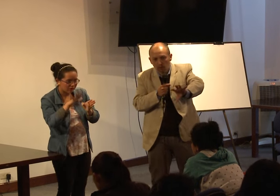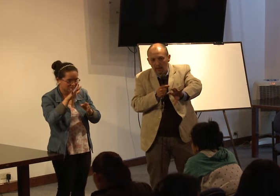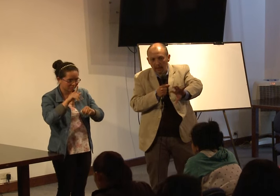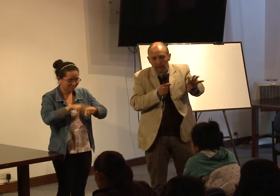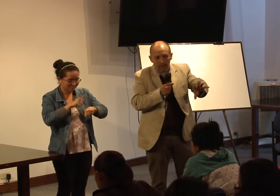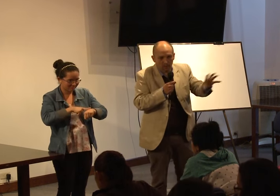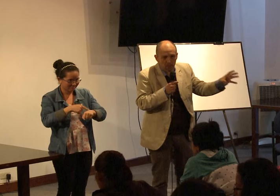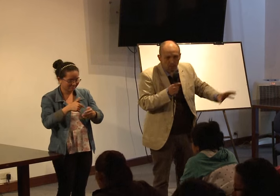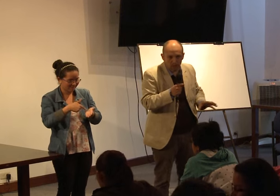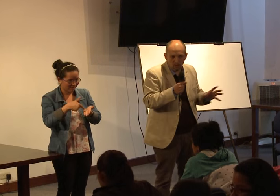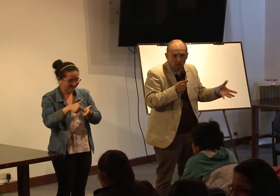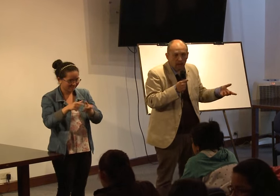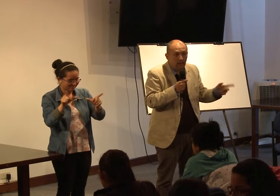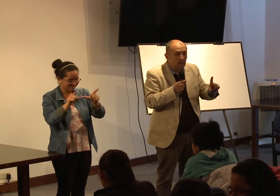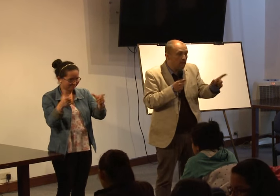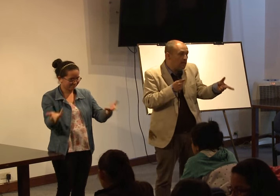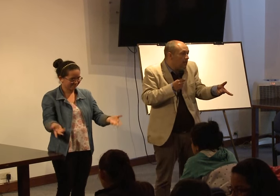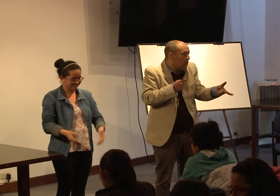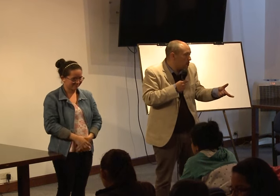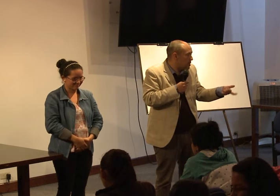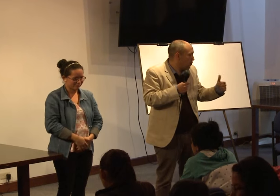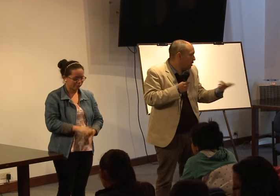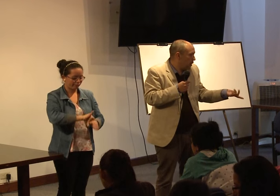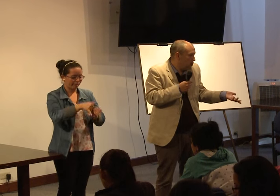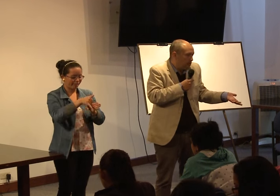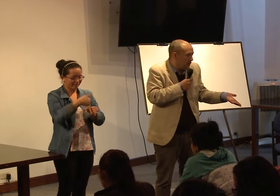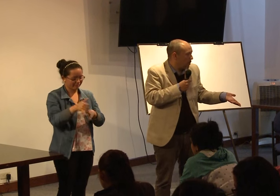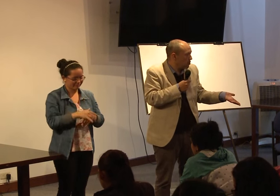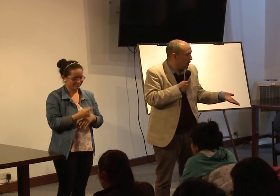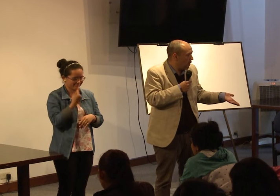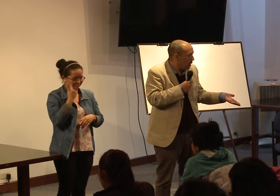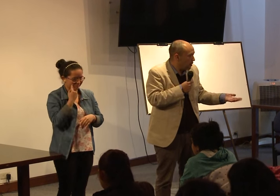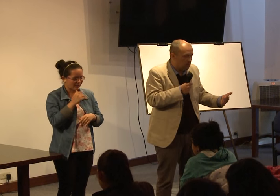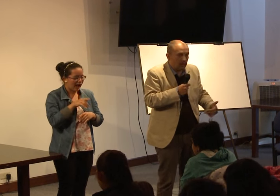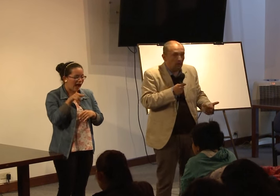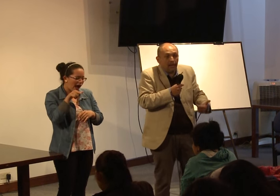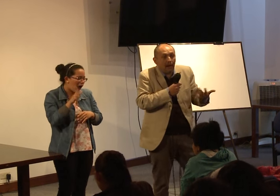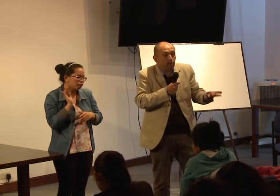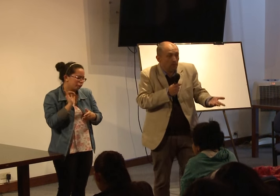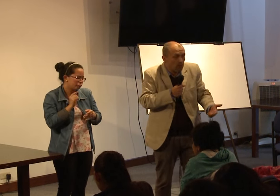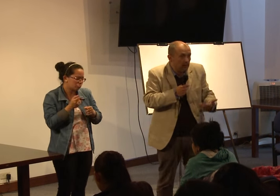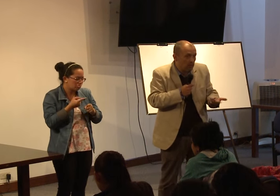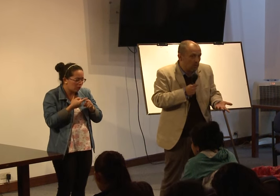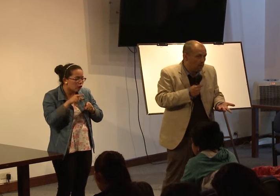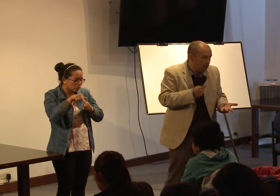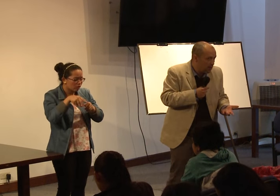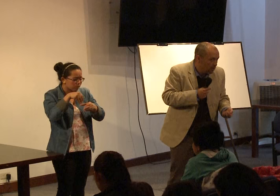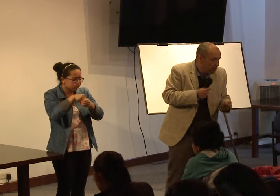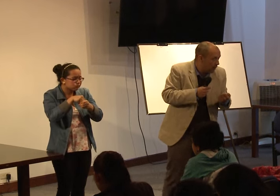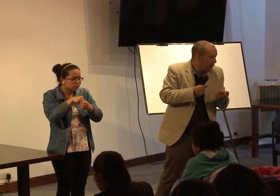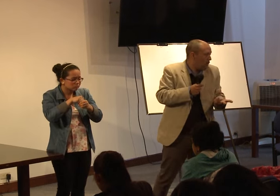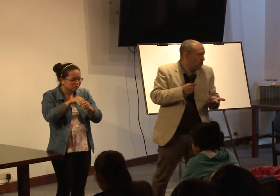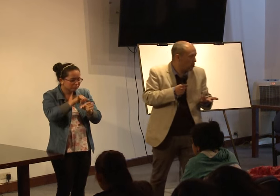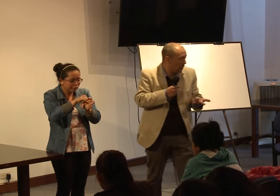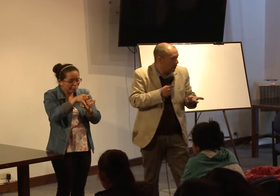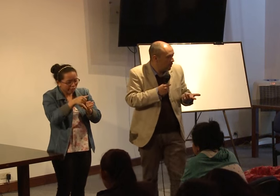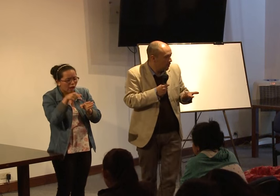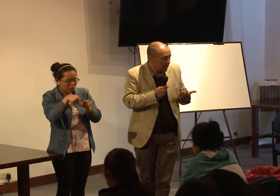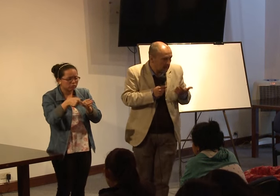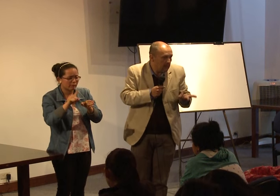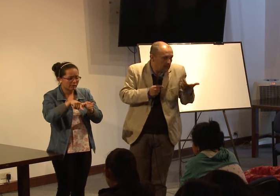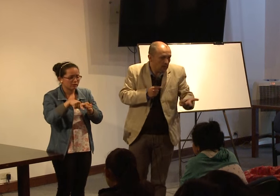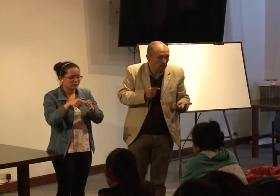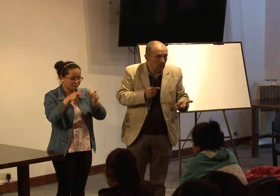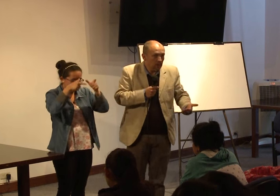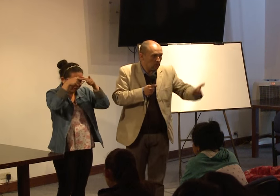de pronto más la requerimos, pues no funciona. Y fíjense que entonces estamos hablando, pues que también es un lenguaje, es el lenguaje audiovisual, de hecho se denomina así, ¿no? El lenguaje audiovisual.